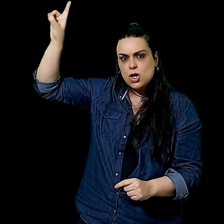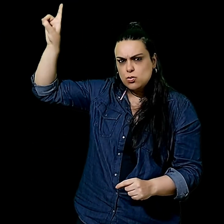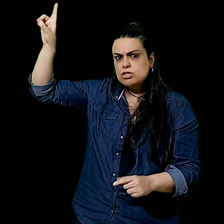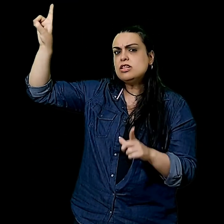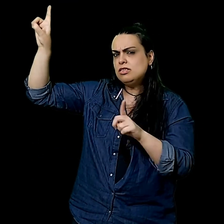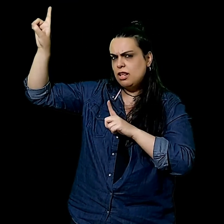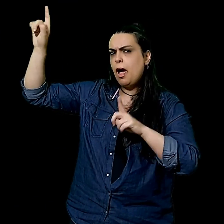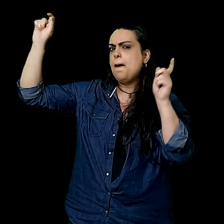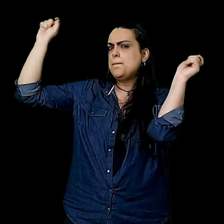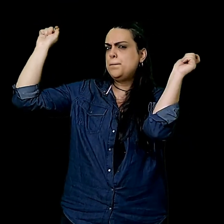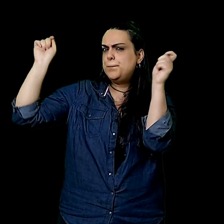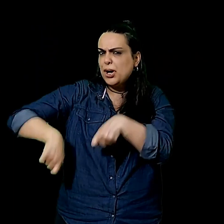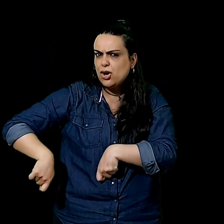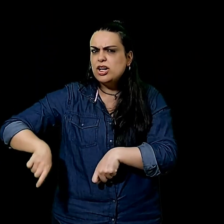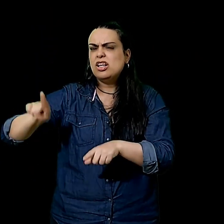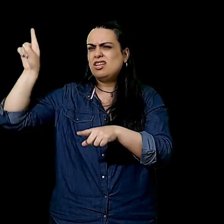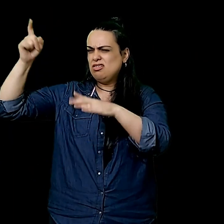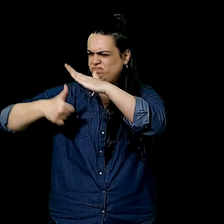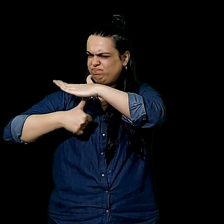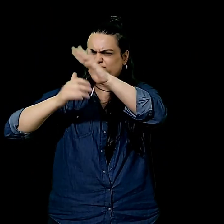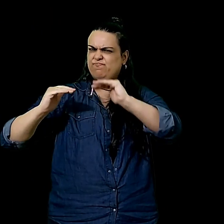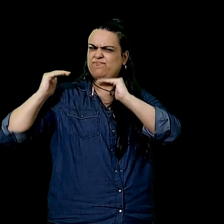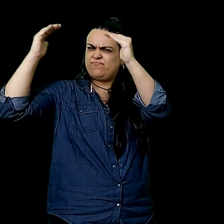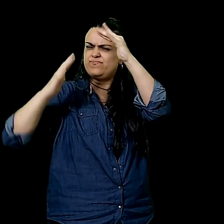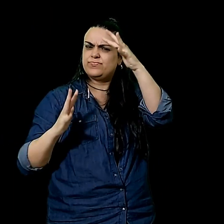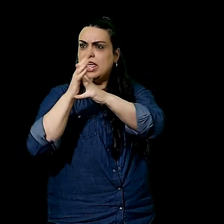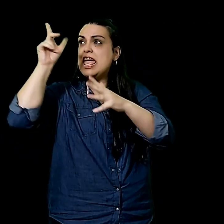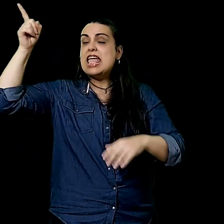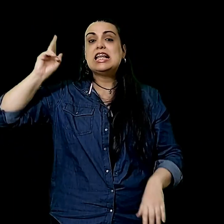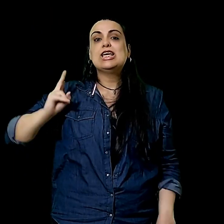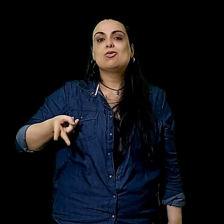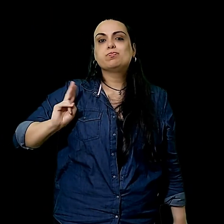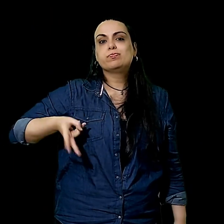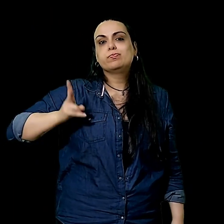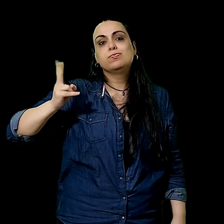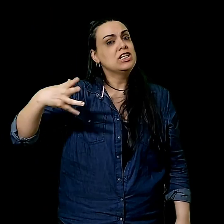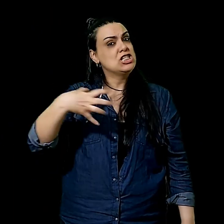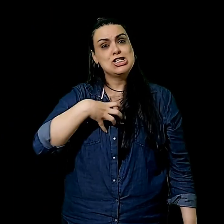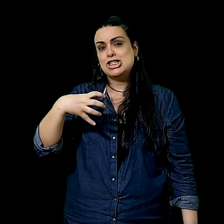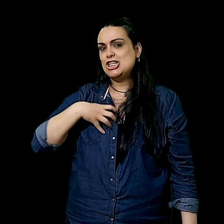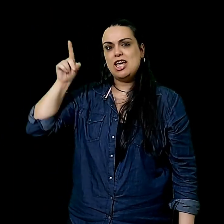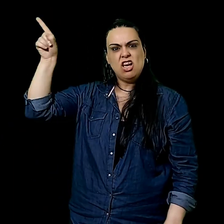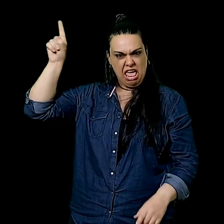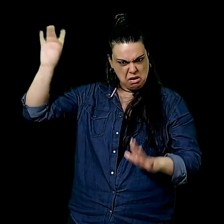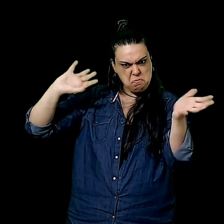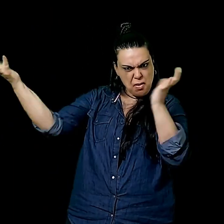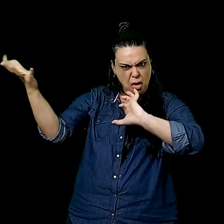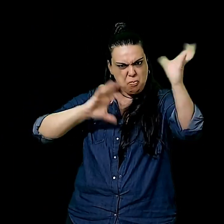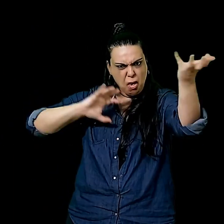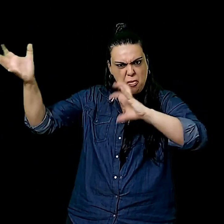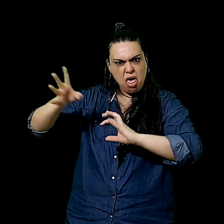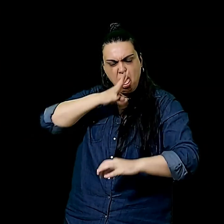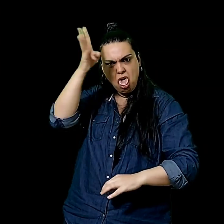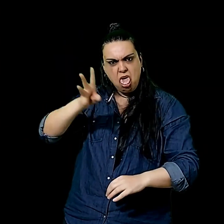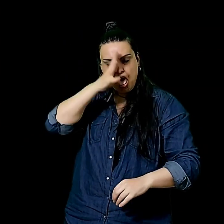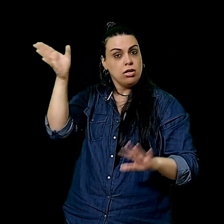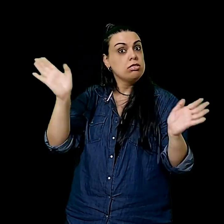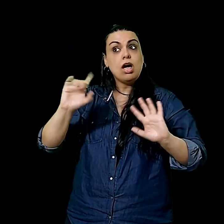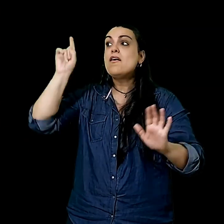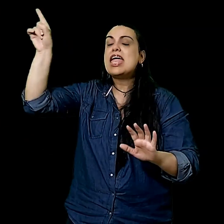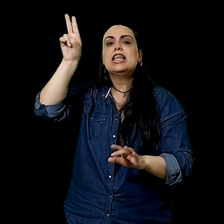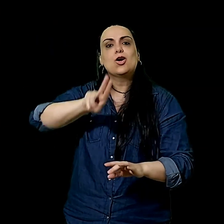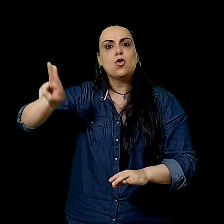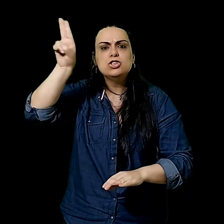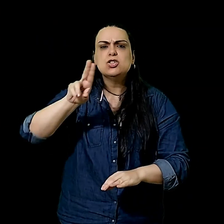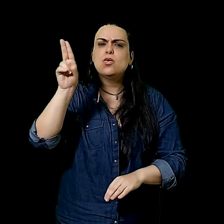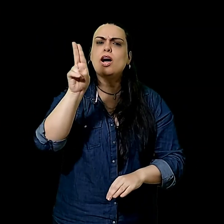ou melhor, a soberania de continuar sendo quem Ele é e de continuar te usando. Por quê?